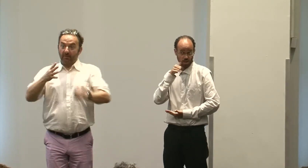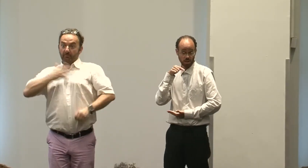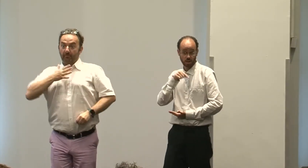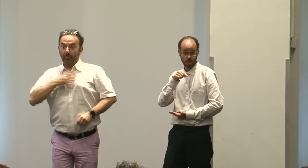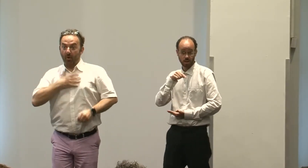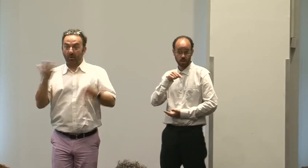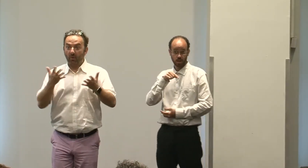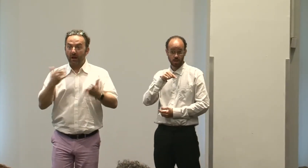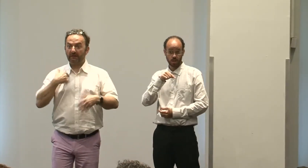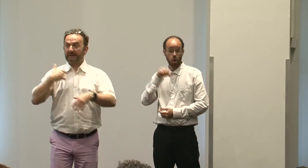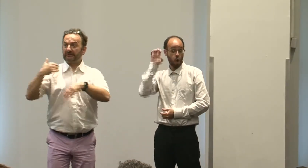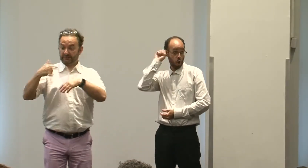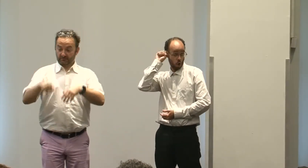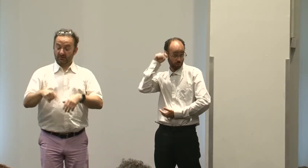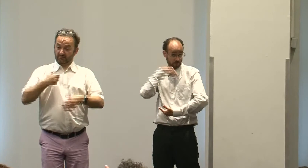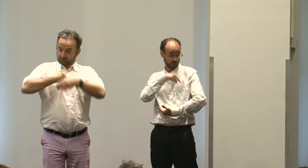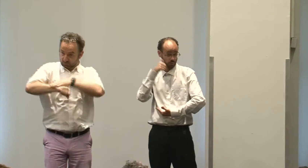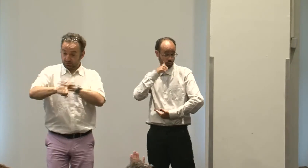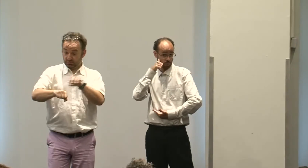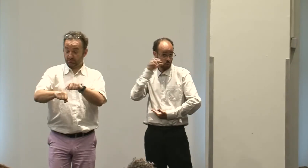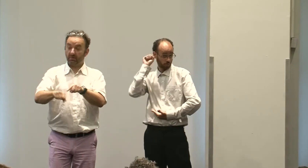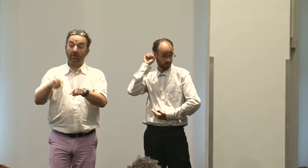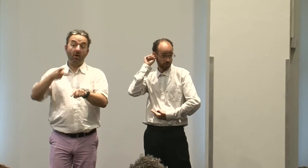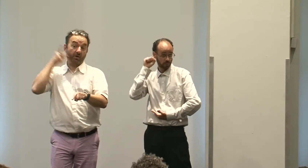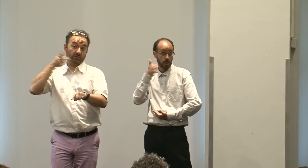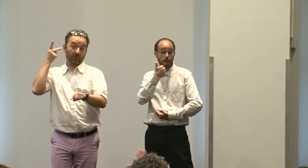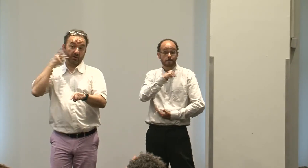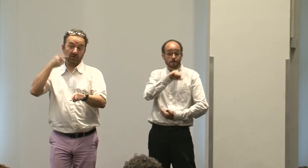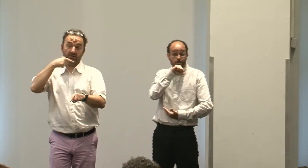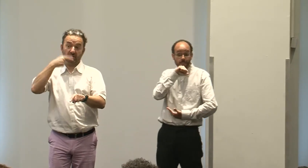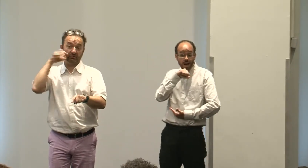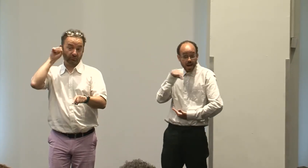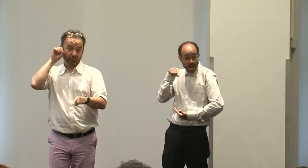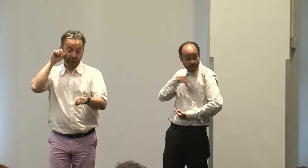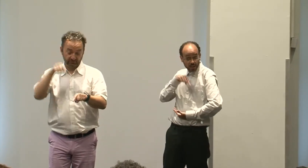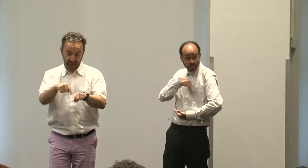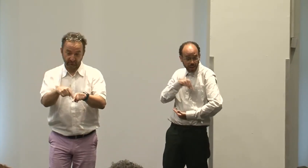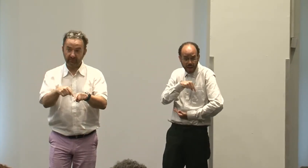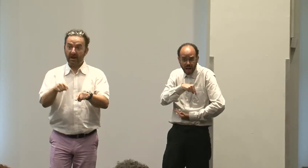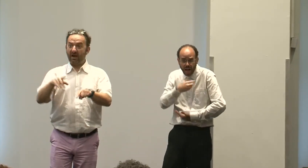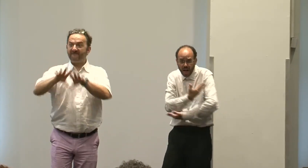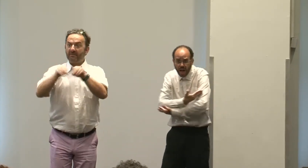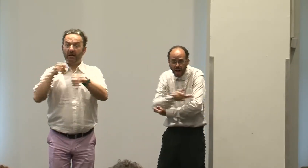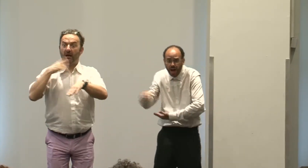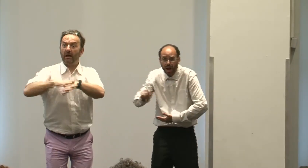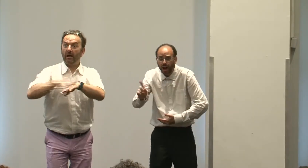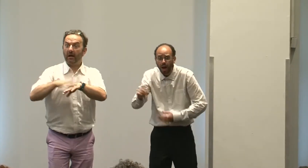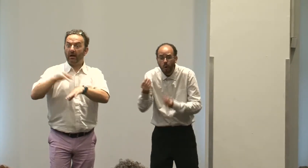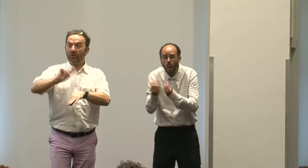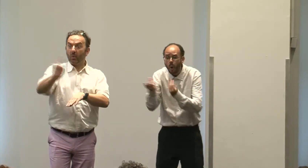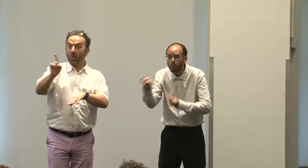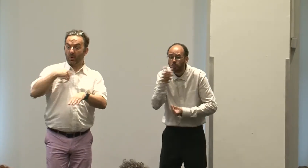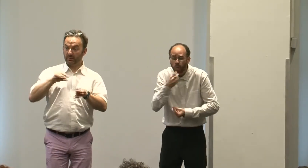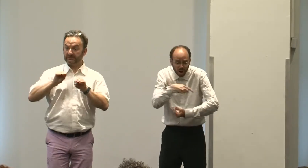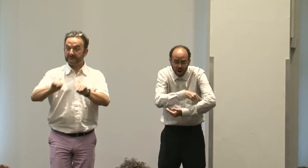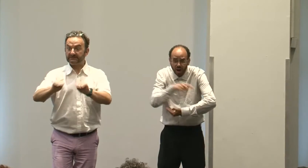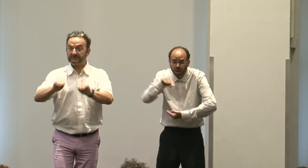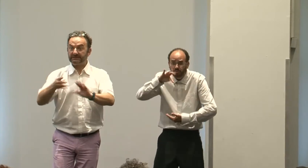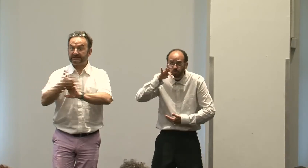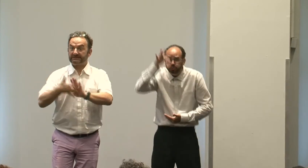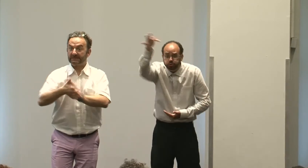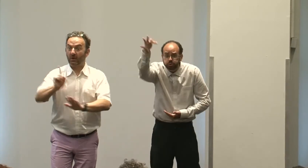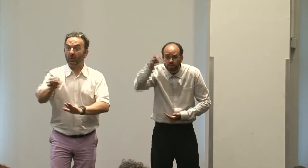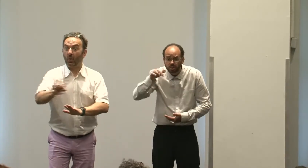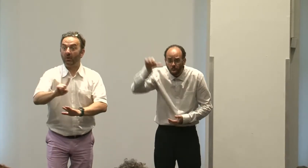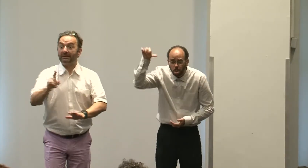eu já sou diferente daquele bebê, né? Quando uma mãe tem um